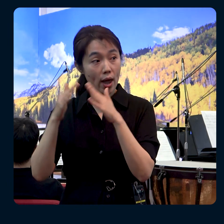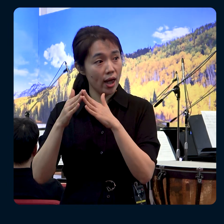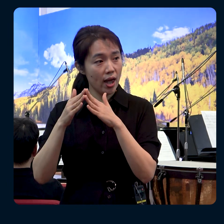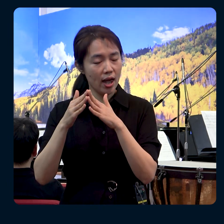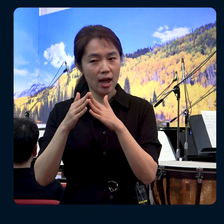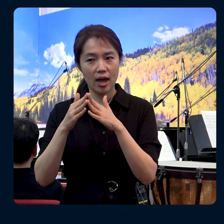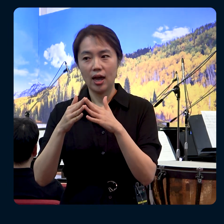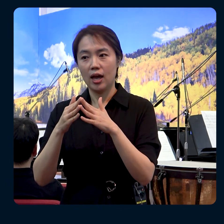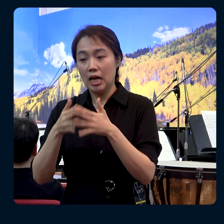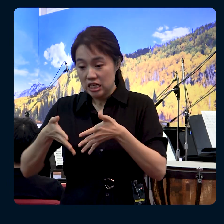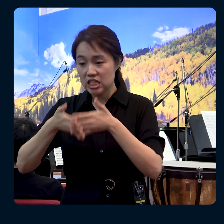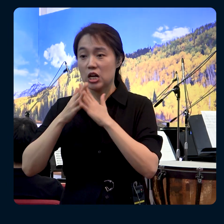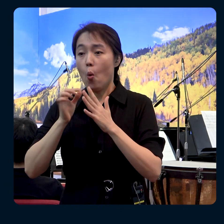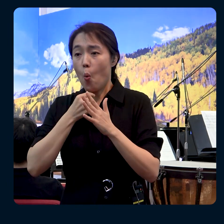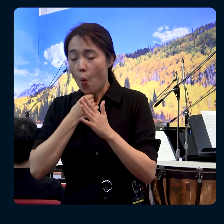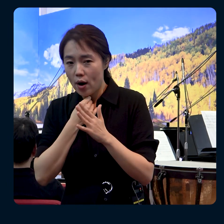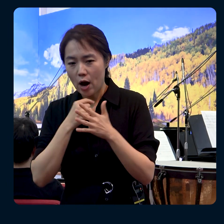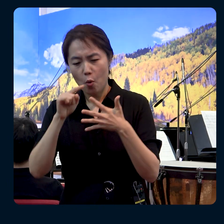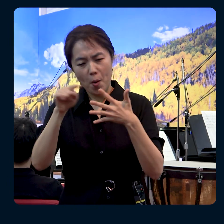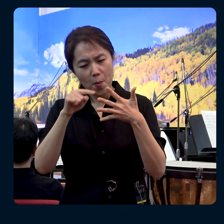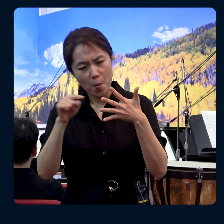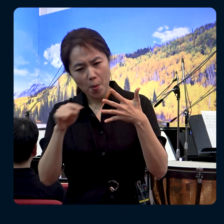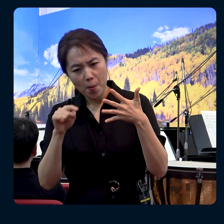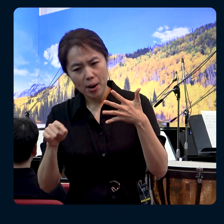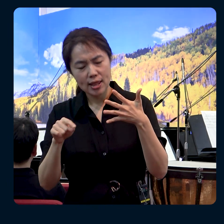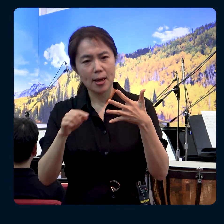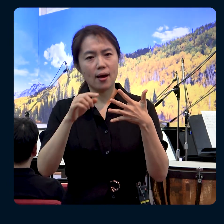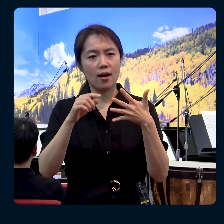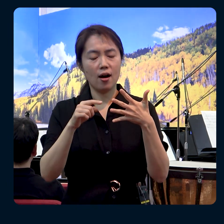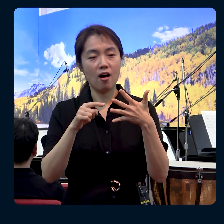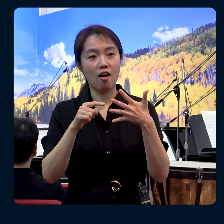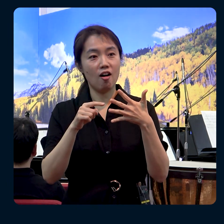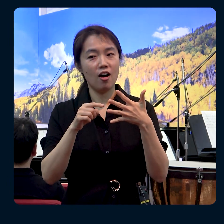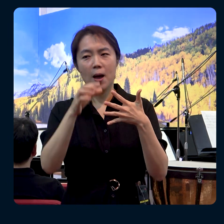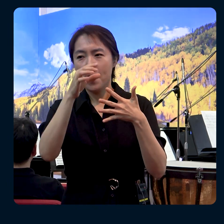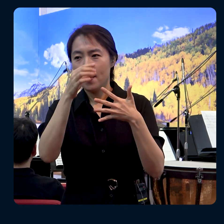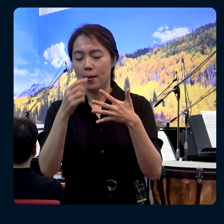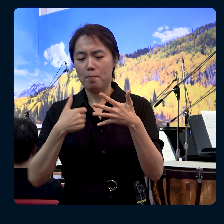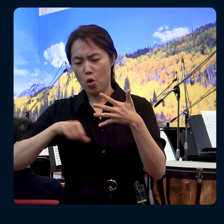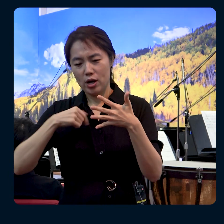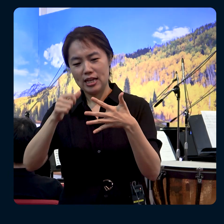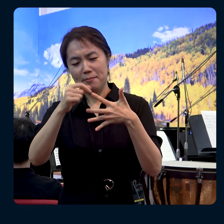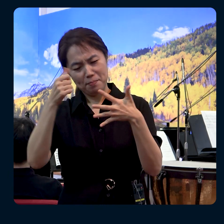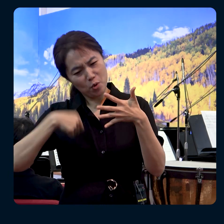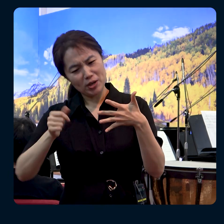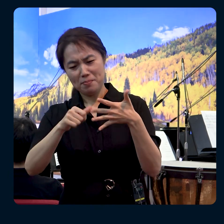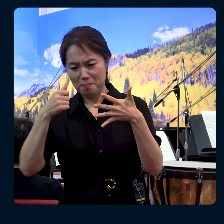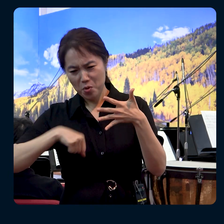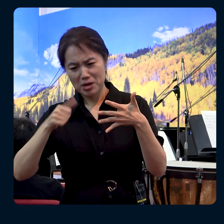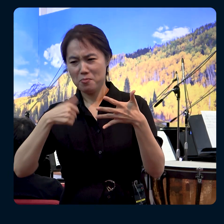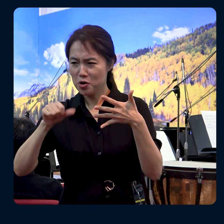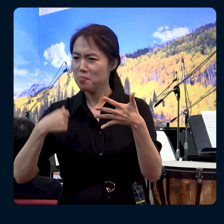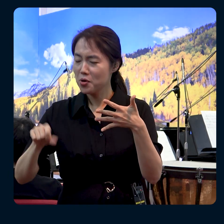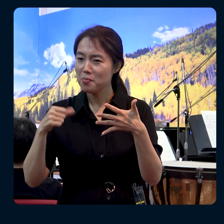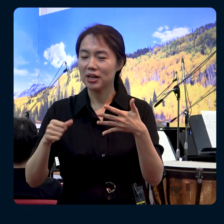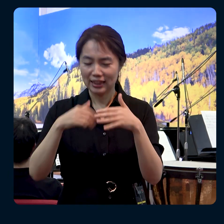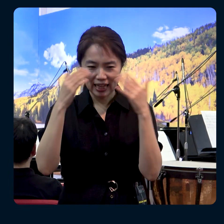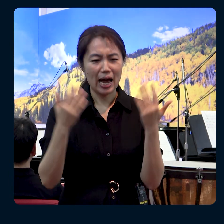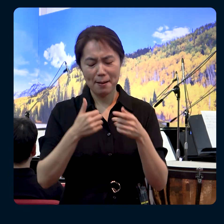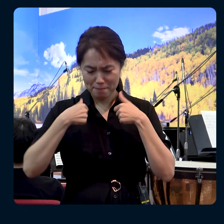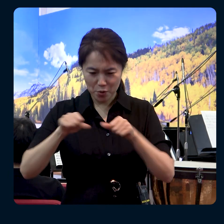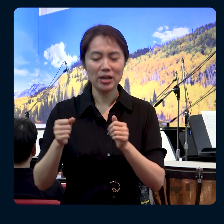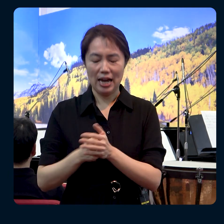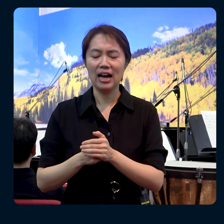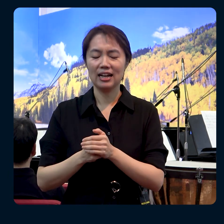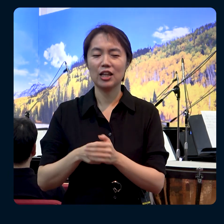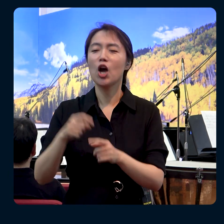거 다 포기하면서 뭐 계속 딴지를 거니까 이것도 하지 마라 저것도 하지 마라 우리가 포기하게 만들려고. 그래서 그냥 알았다 안